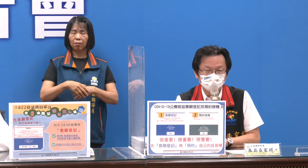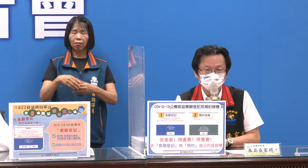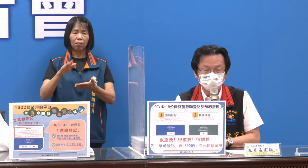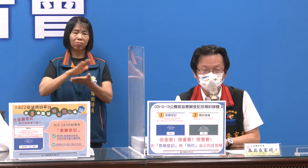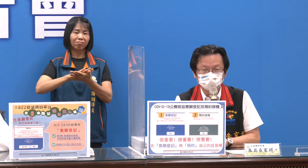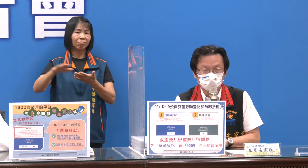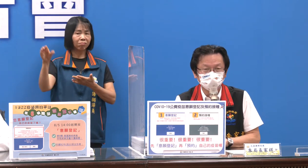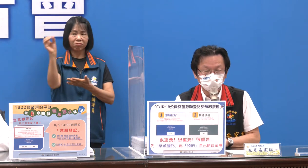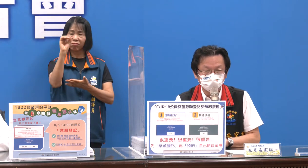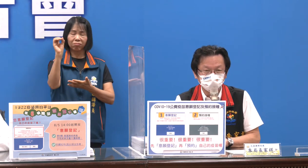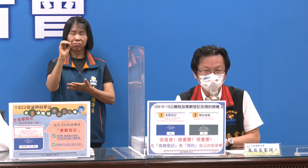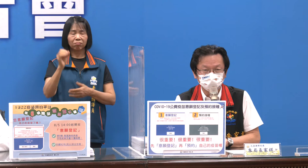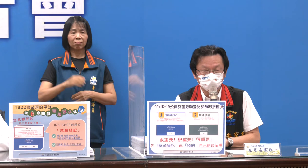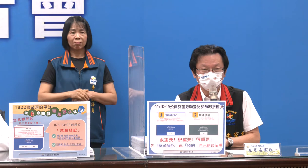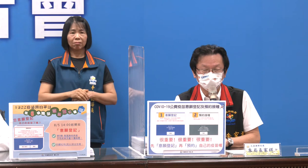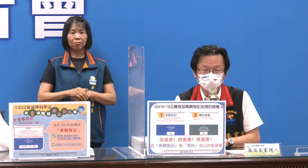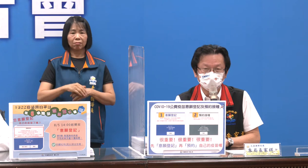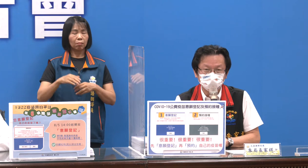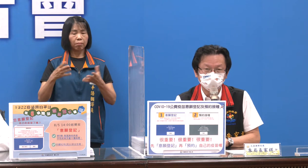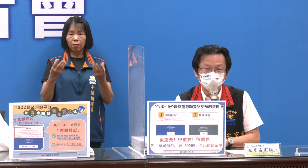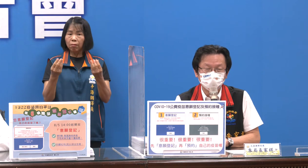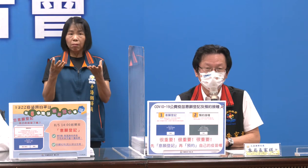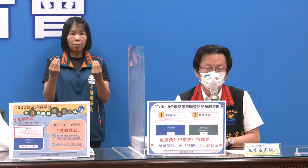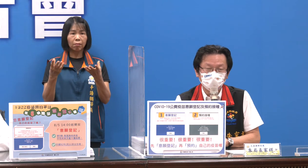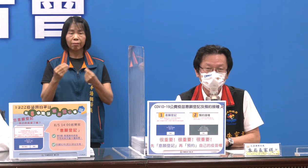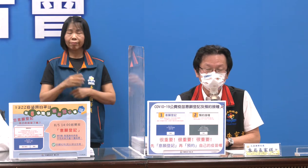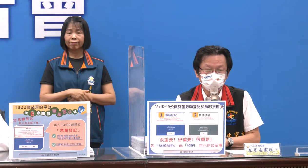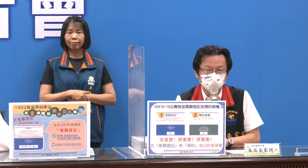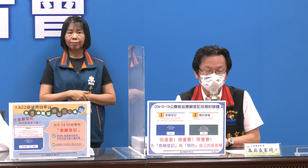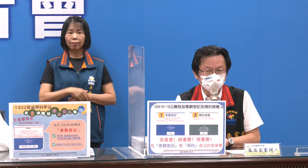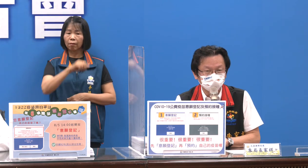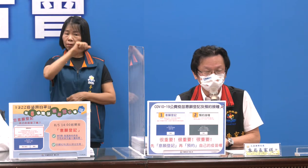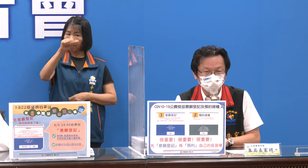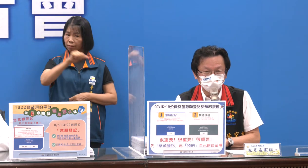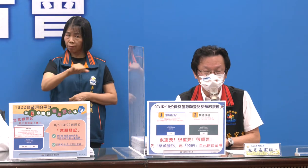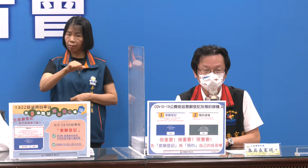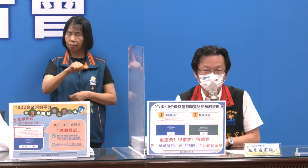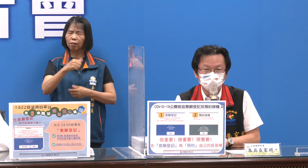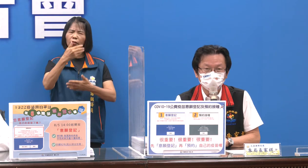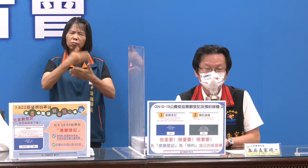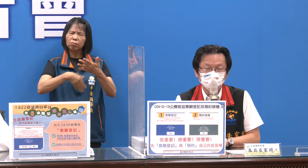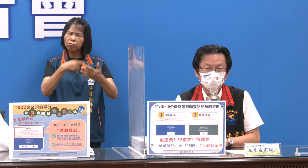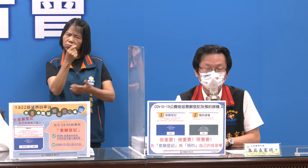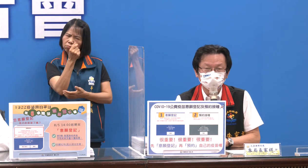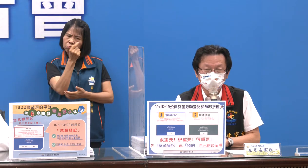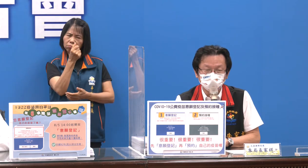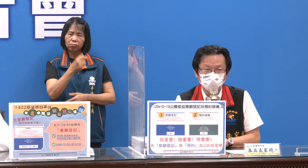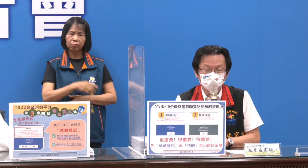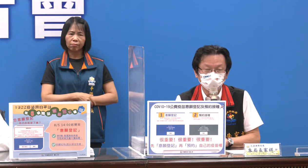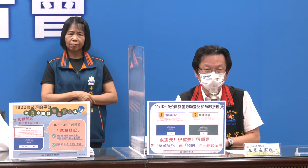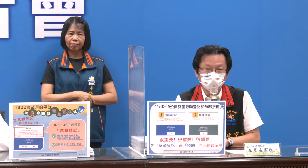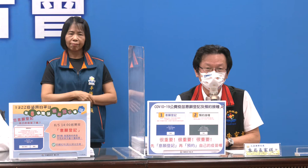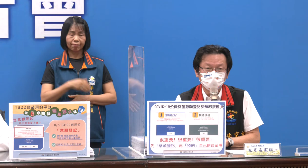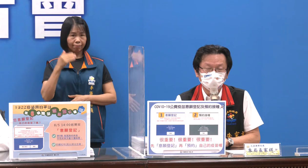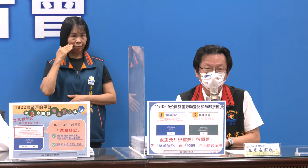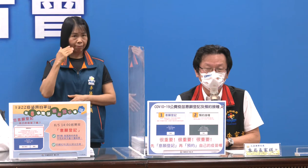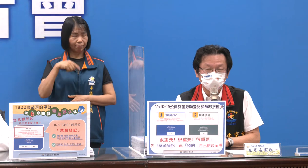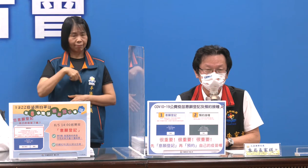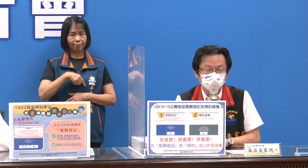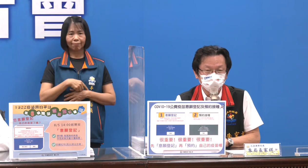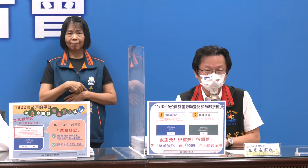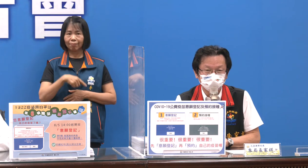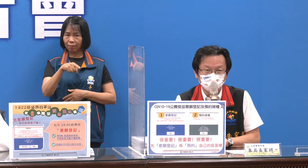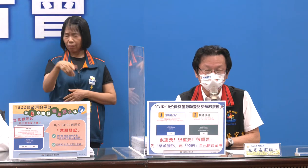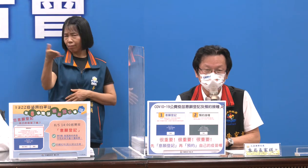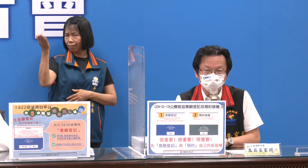上，在卫生局准备已经没有莫德纳疫苗， AZ 疫苗也所剩无几那所以呢，如果说你